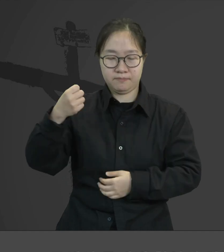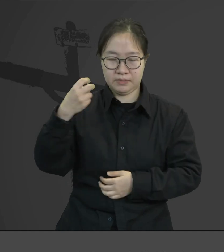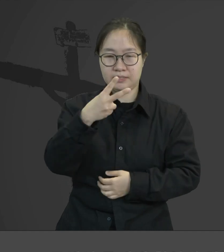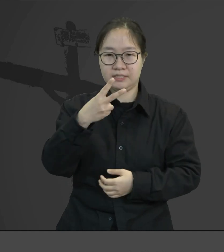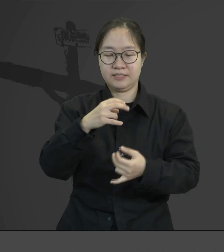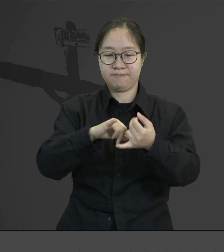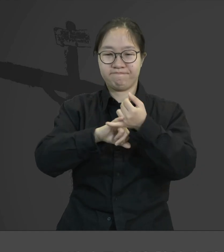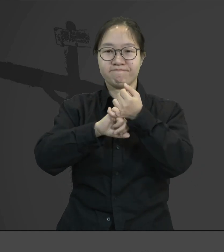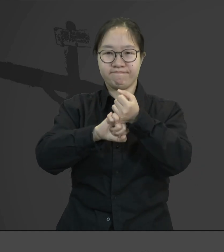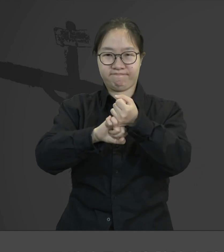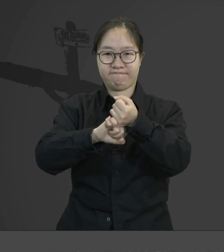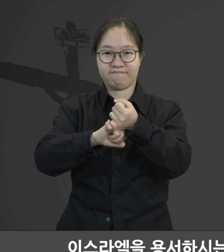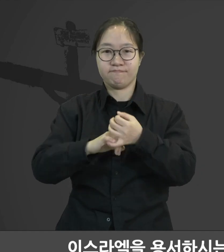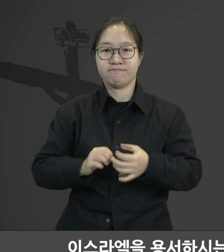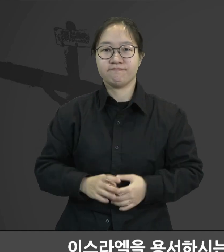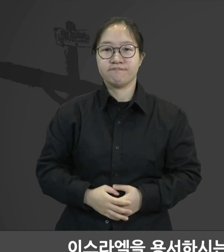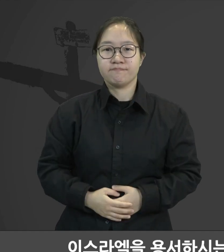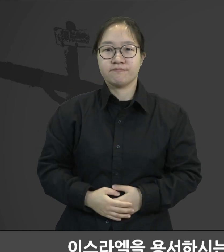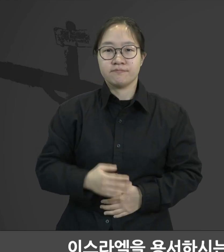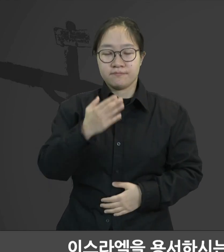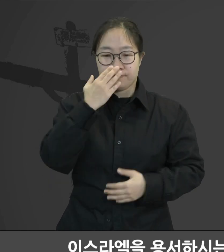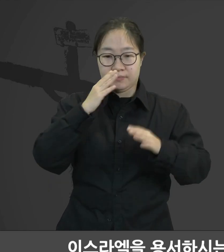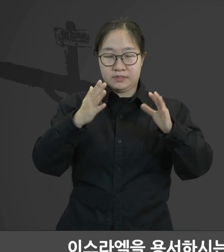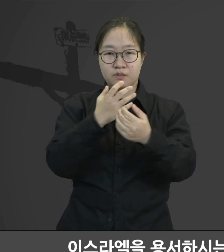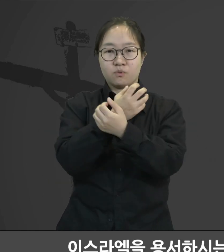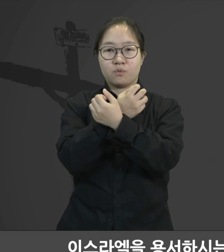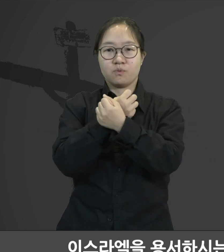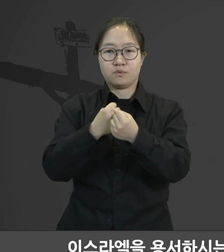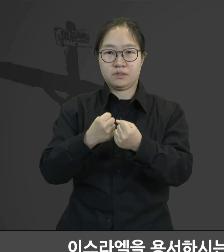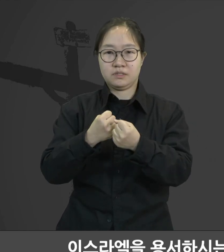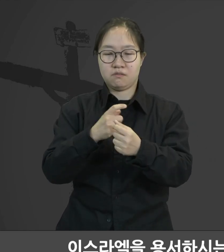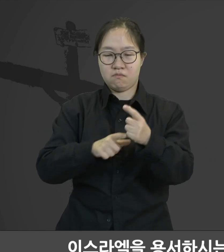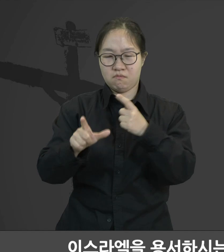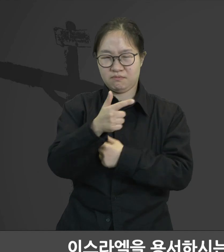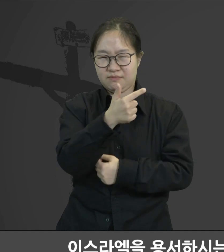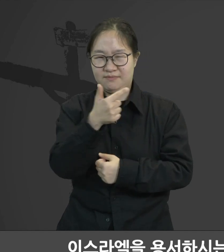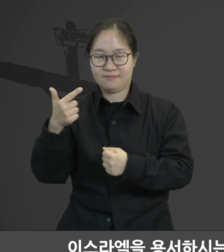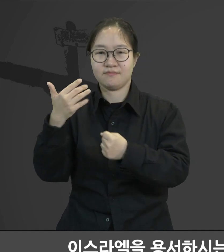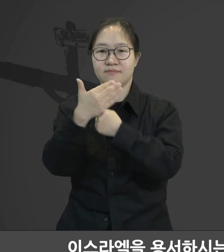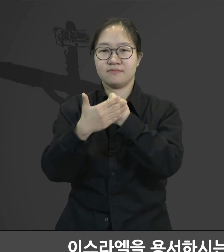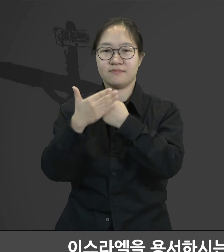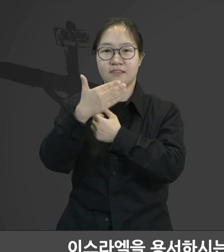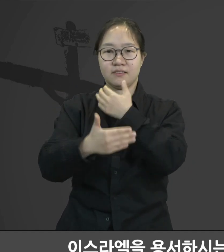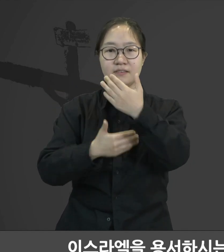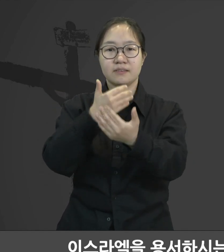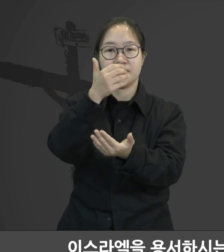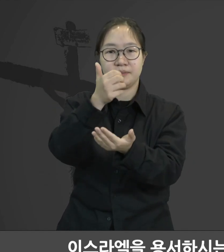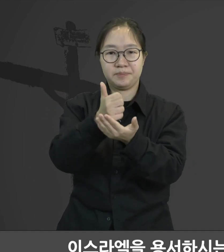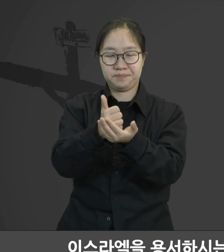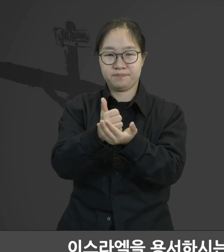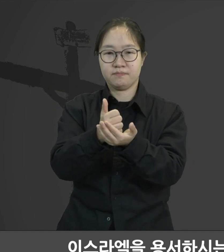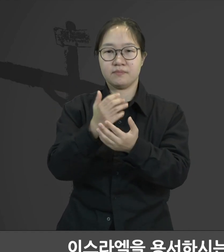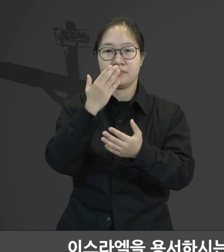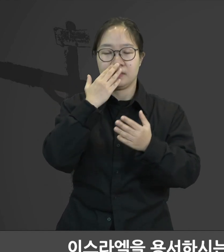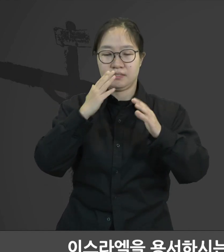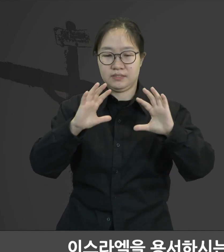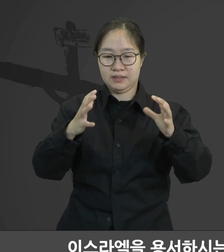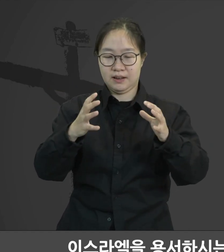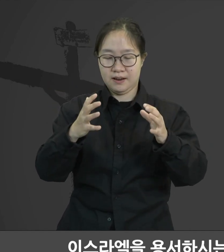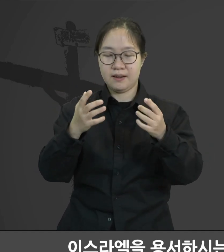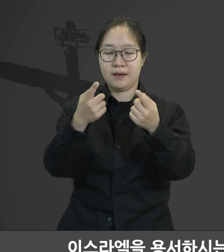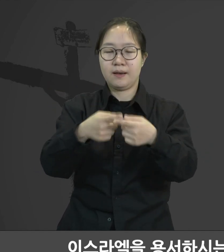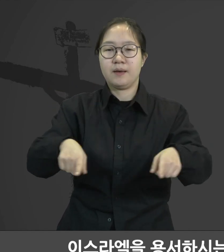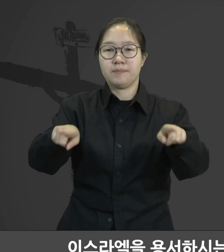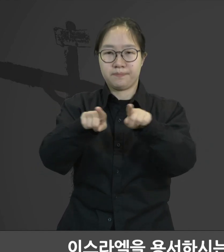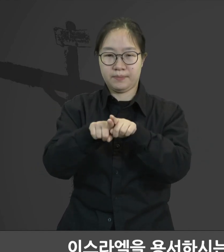언약을 다시 맺으십니다. 이스라엘을 용서하시는 더 큰 은혜의 하나님께서는 다시 한번 이스라엘과